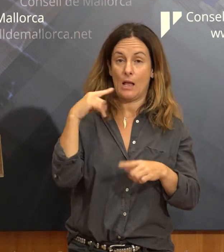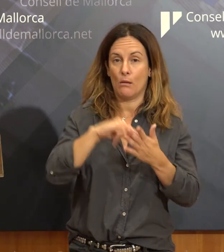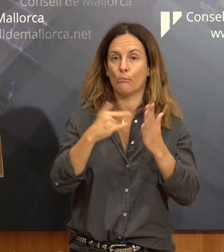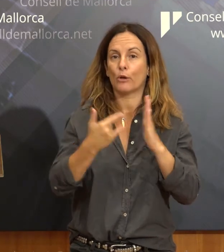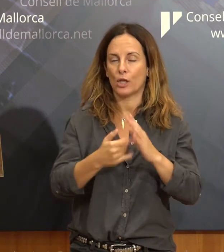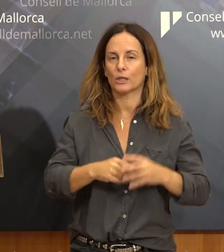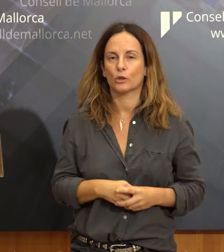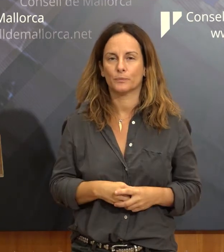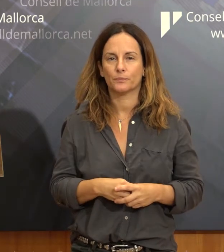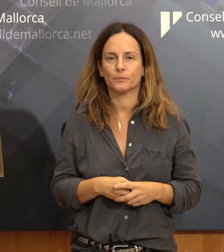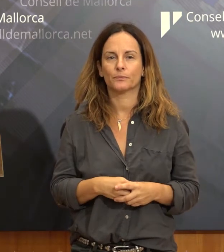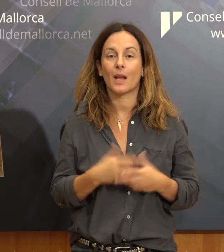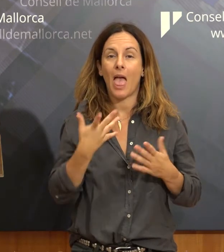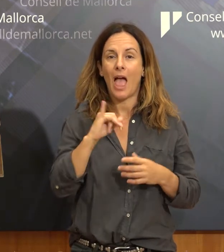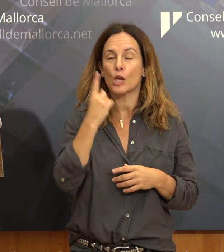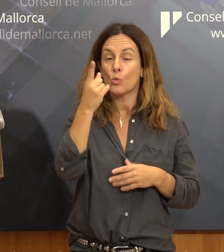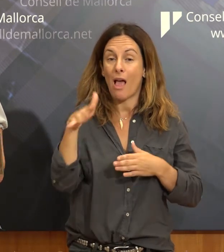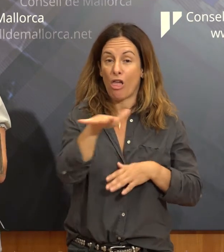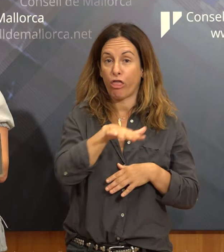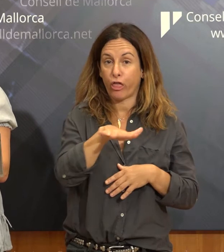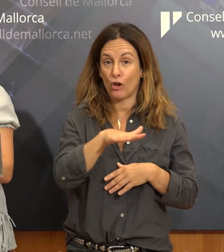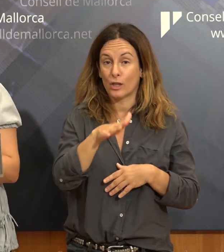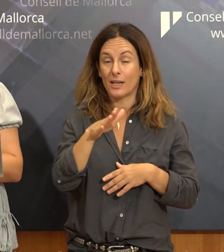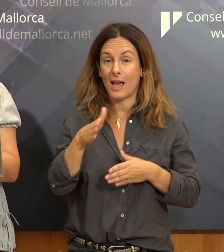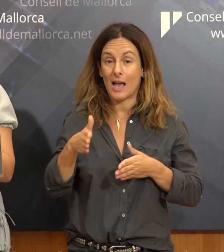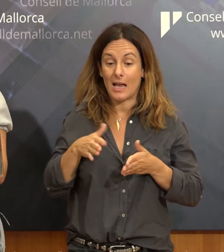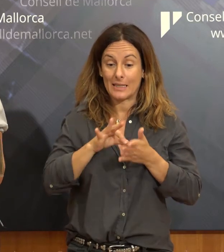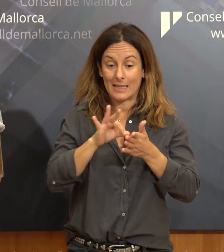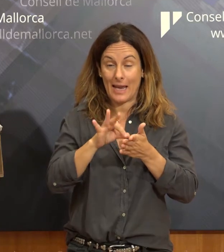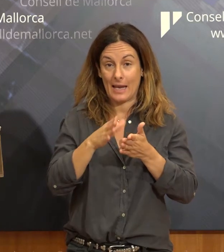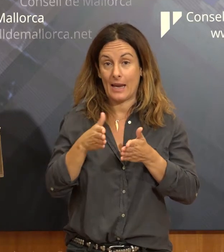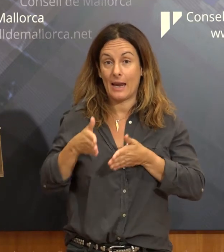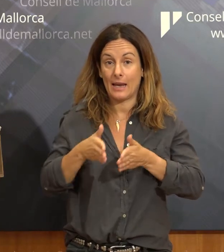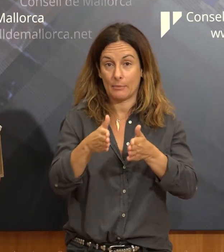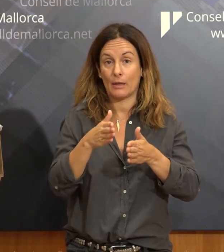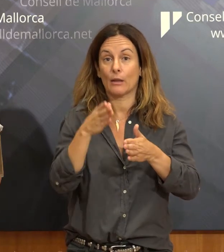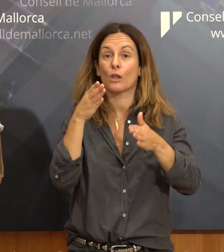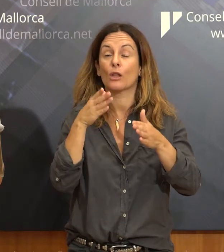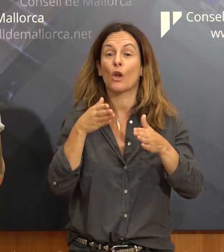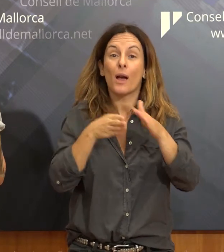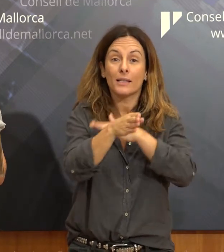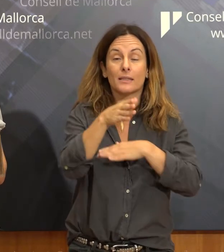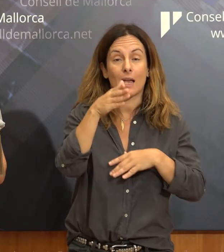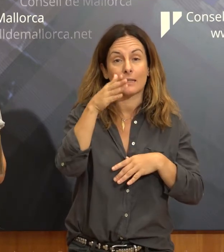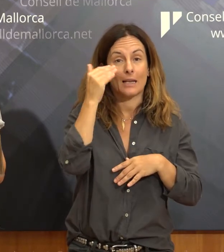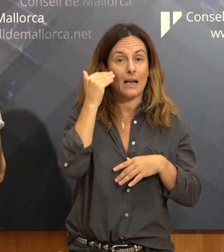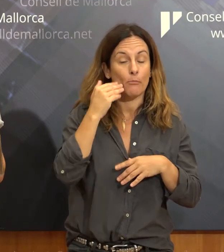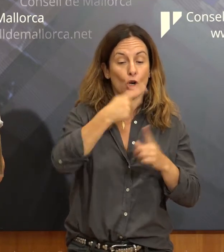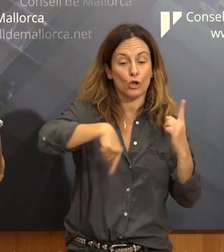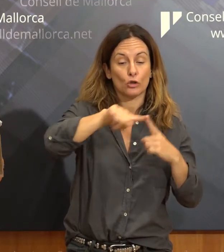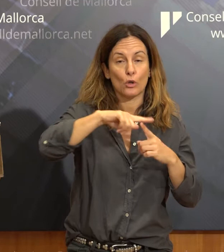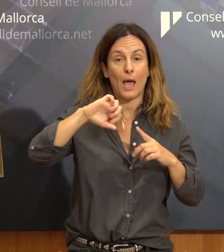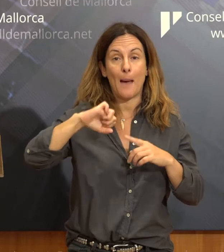una zona de serveis quan entres de Campos, des de la rotonda de Cip Mercadona fins a la creu de